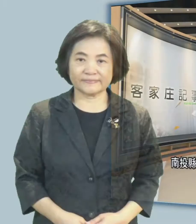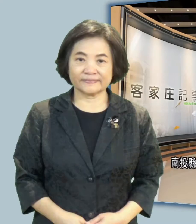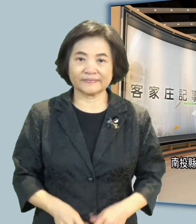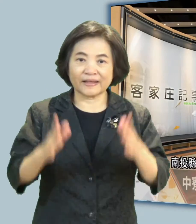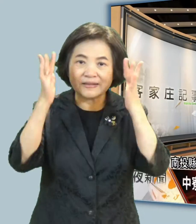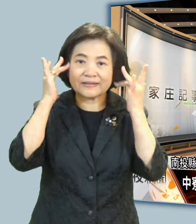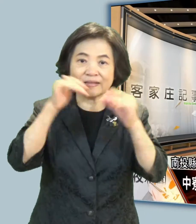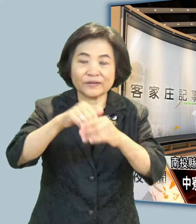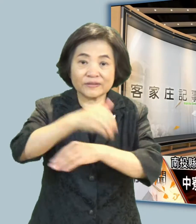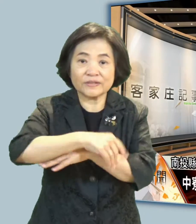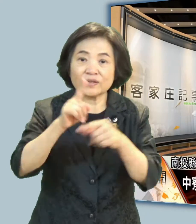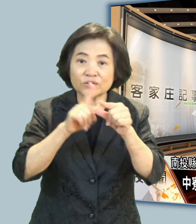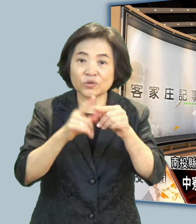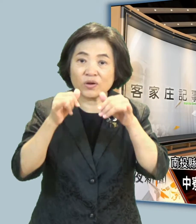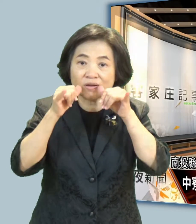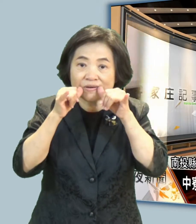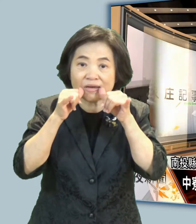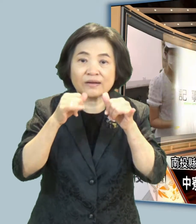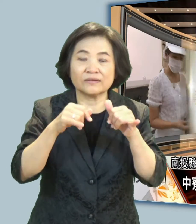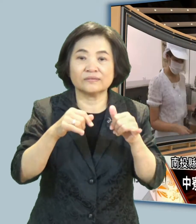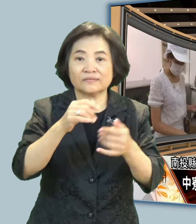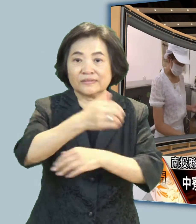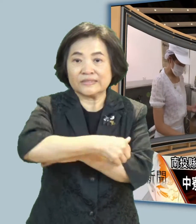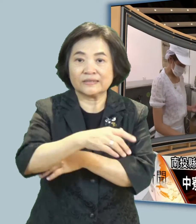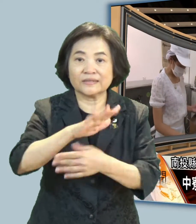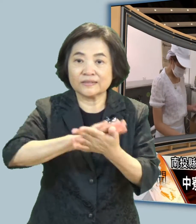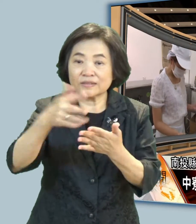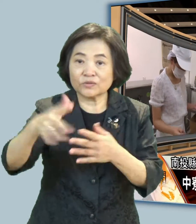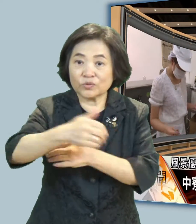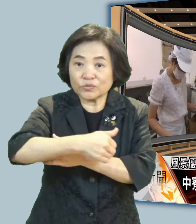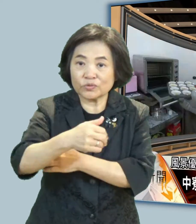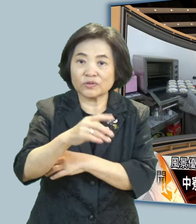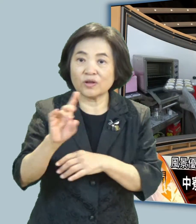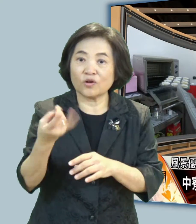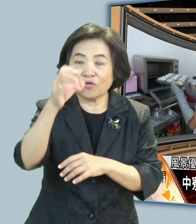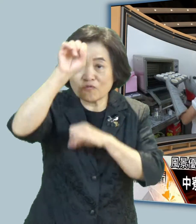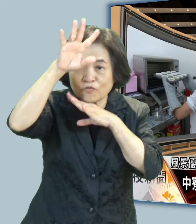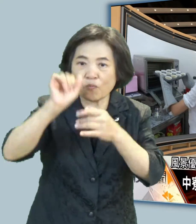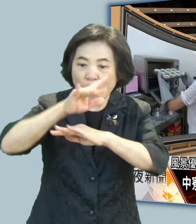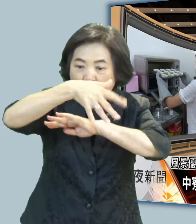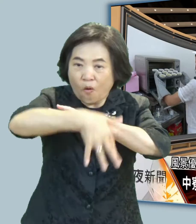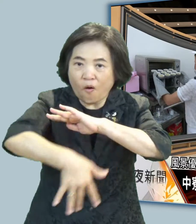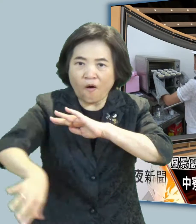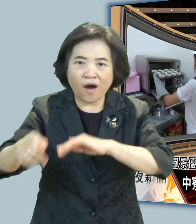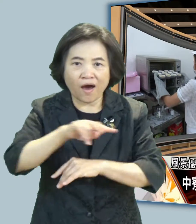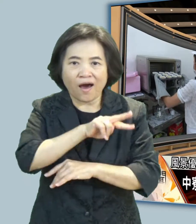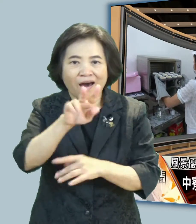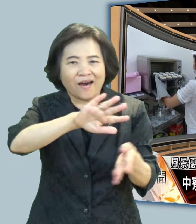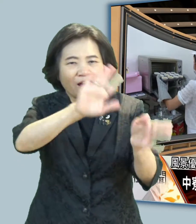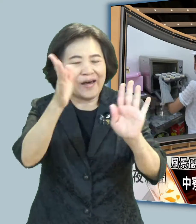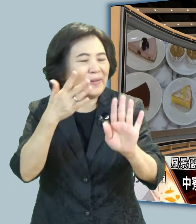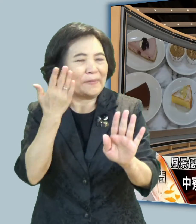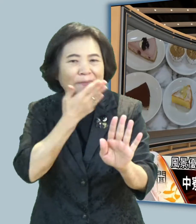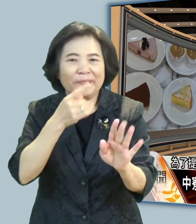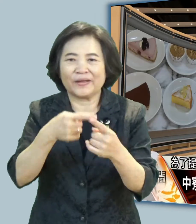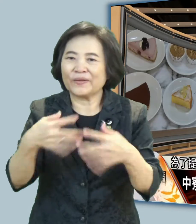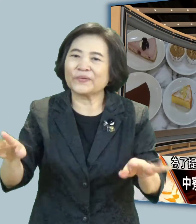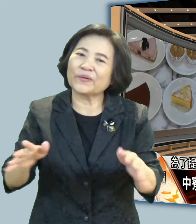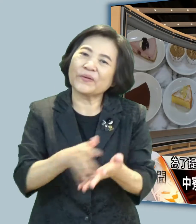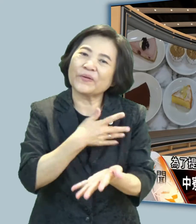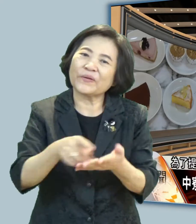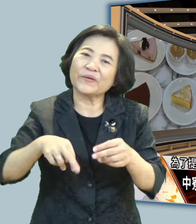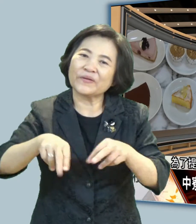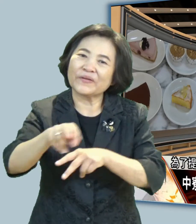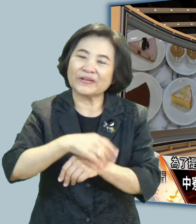南投染种疗用沁水寸流凤水冲两片风景非常感觉当时怕大家一行行了了为都